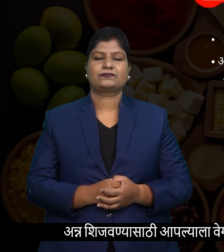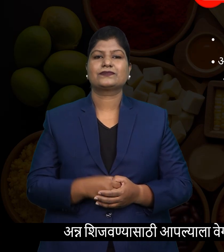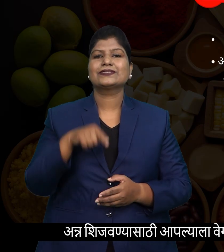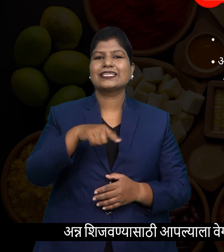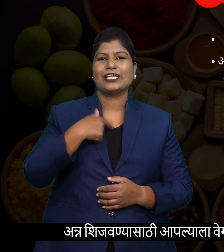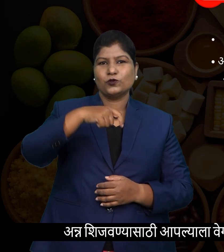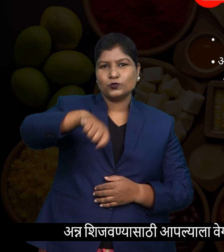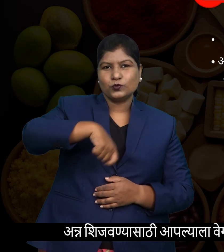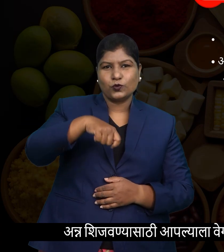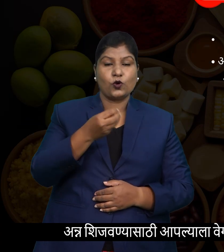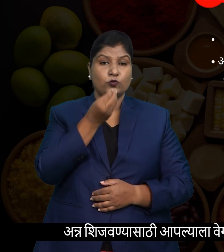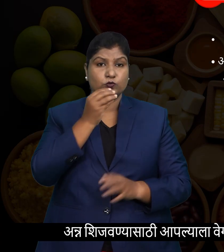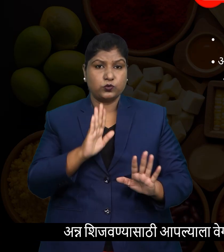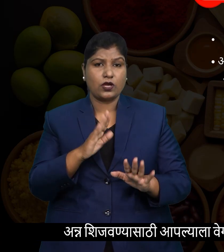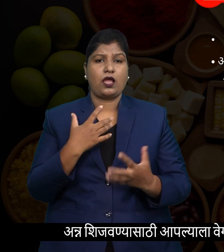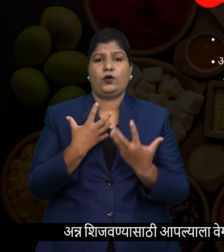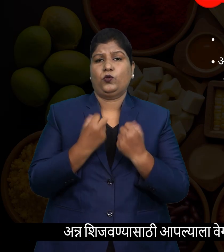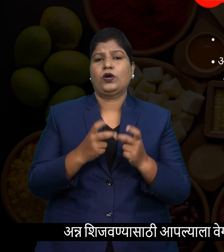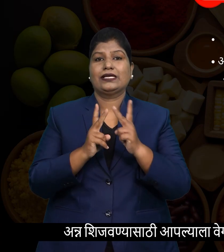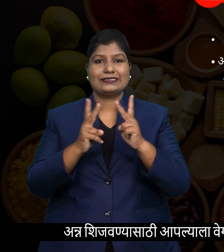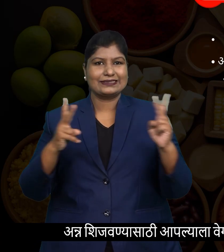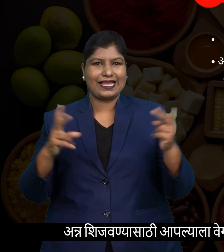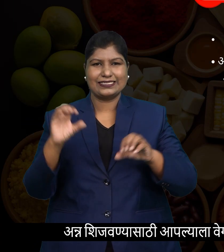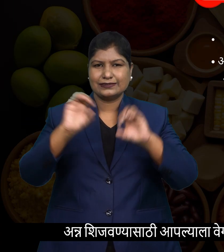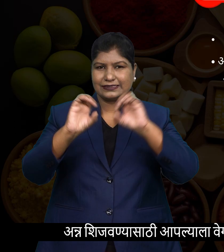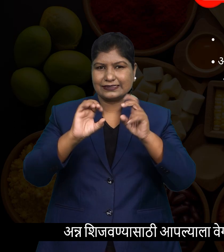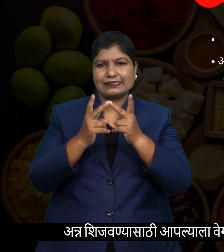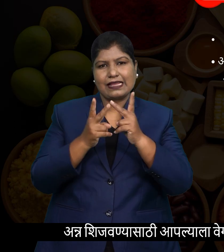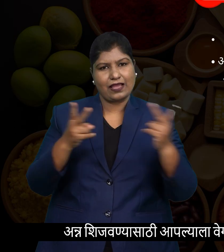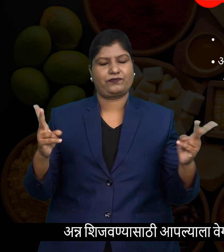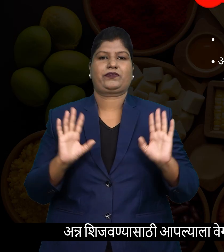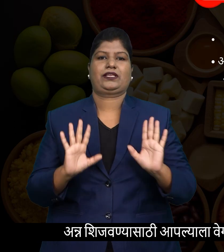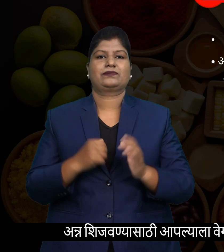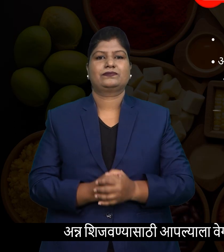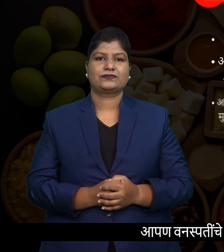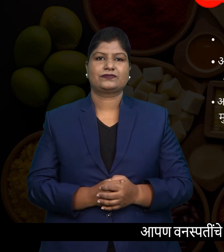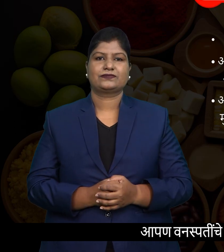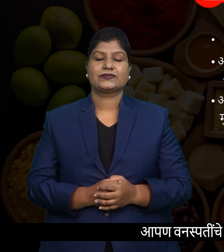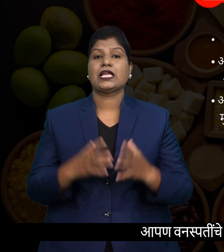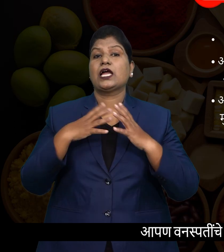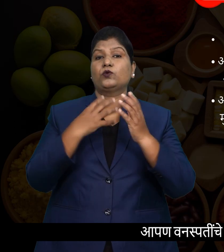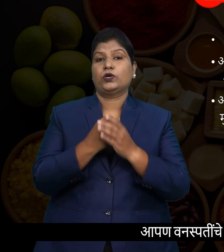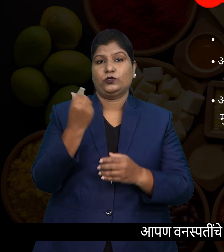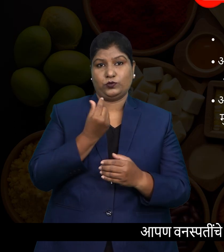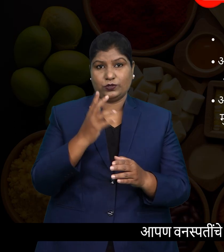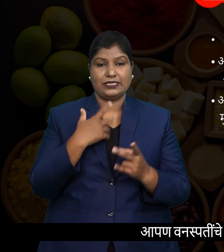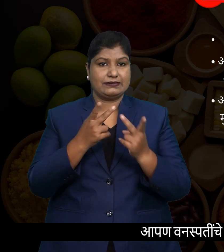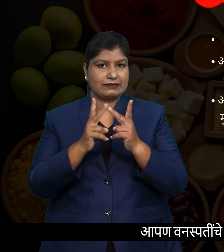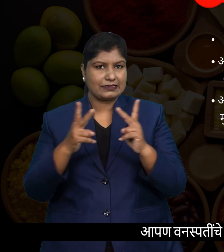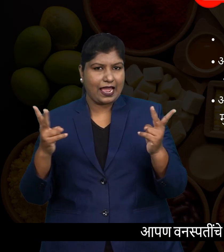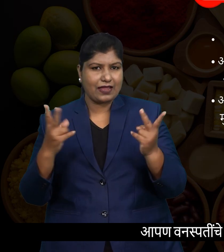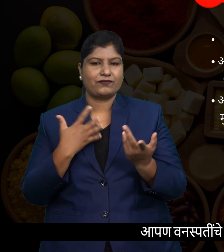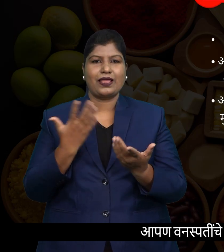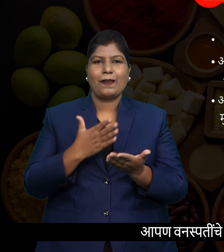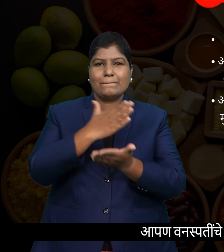अन्न शिजवण्यासाठी आपल्याला वेगवेगळ्या प्रकारच्या घटकांची आवश्यकता असते. आपण वनस्पतींचे